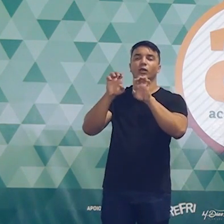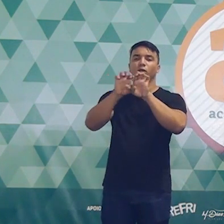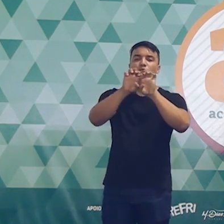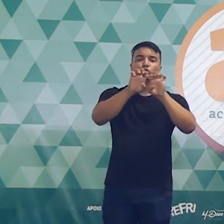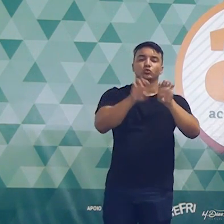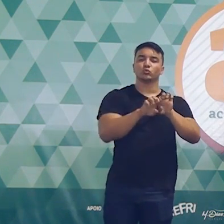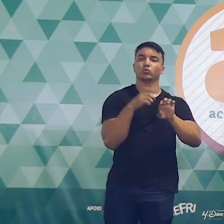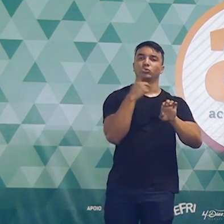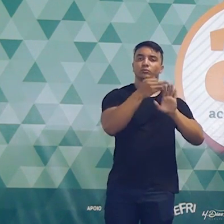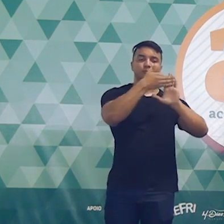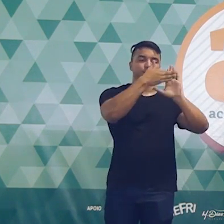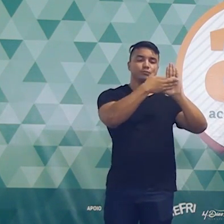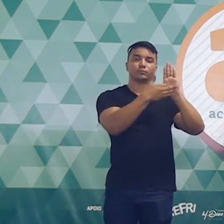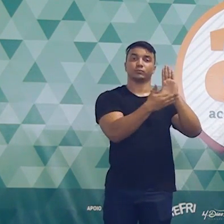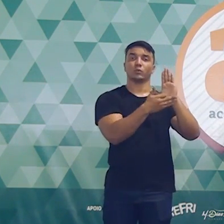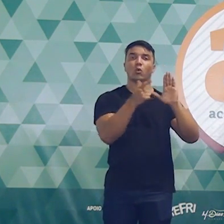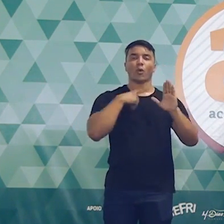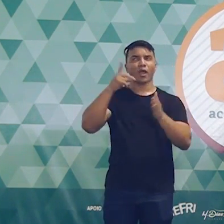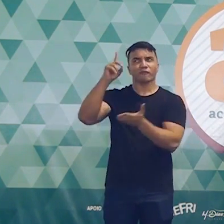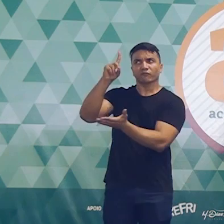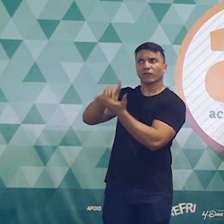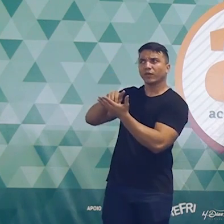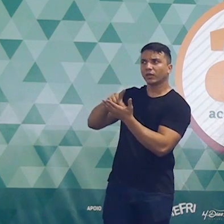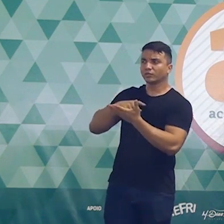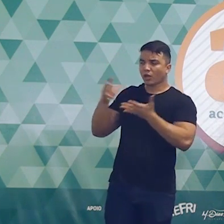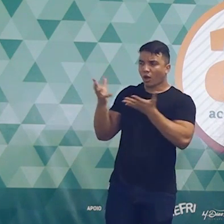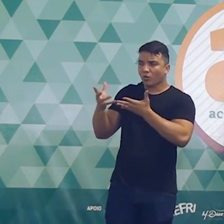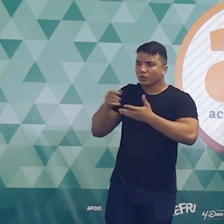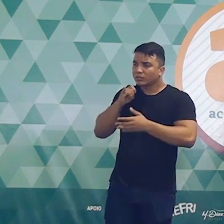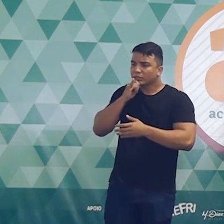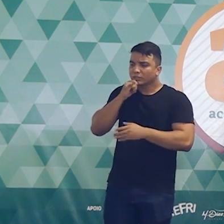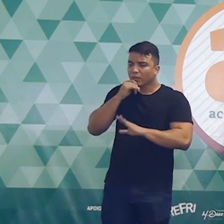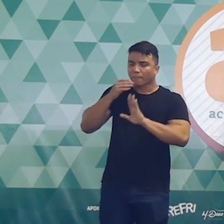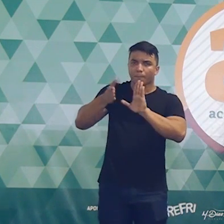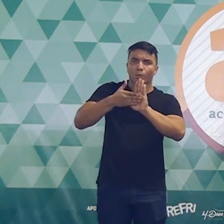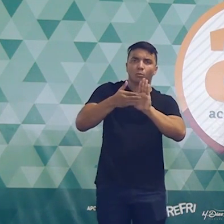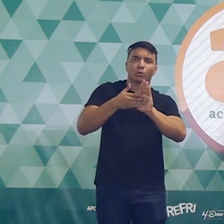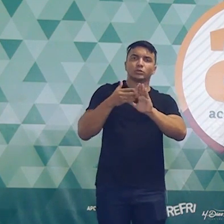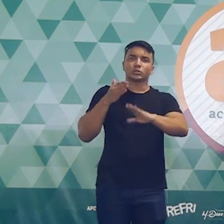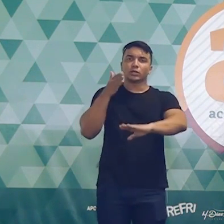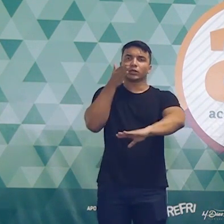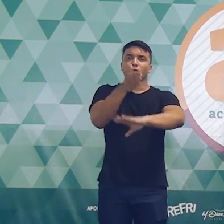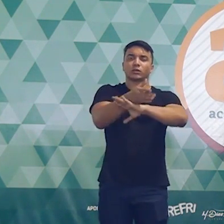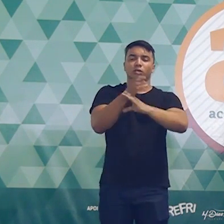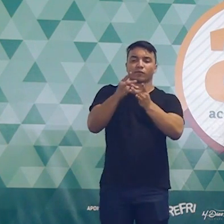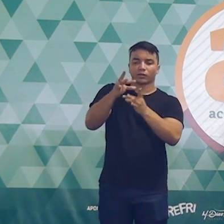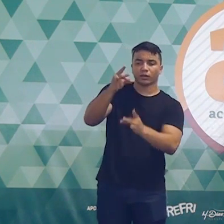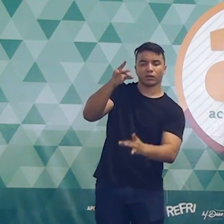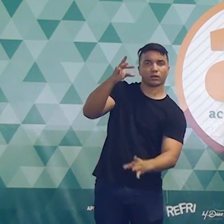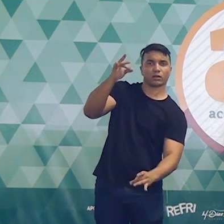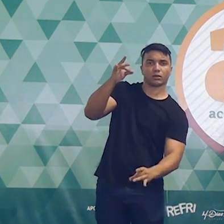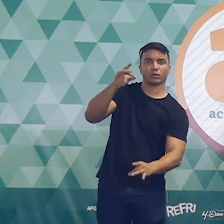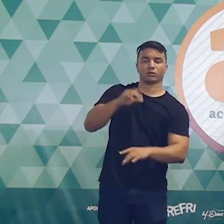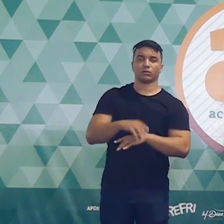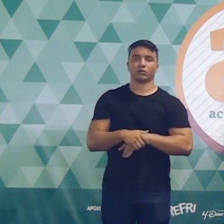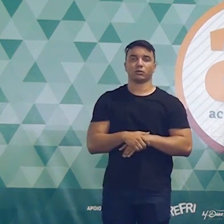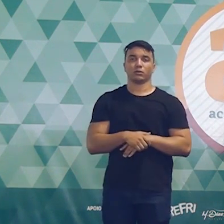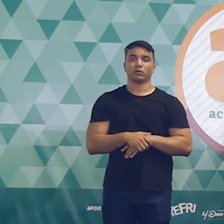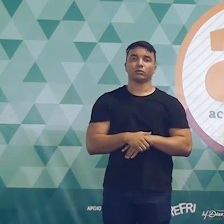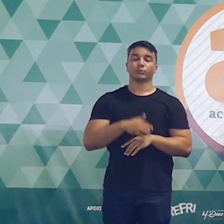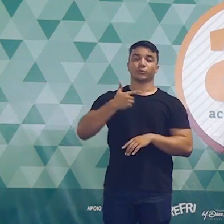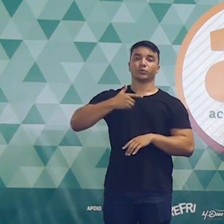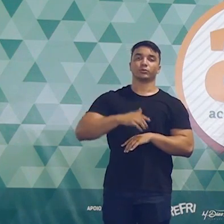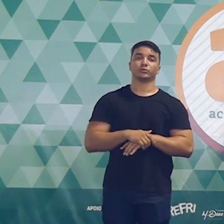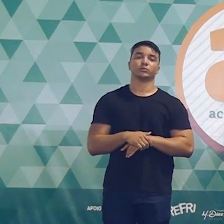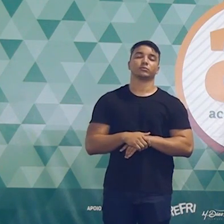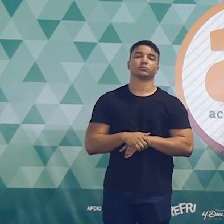estrutura. Professor, é verdade que agora basta uma proposta de intervenção detalhada? E número 2, e sobre